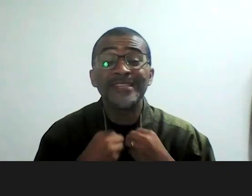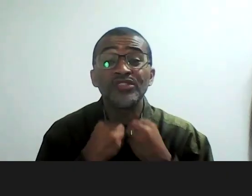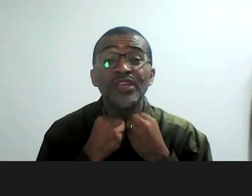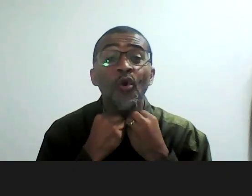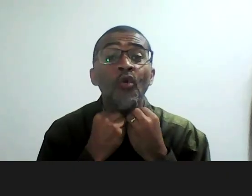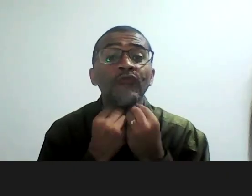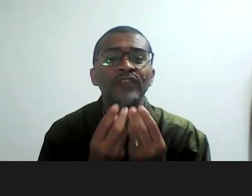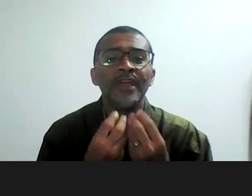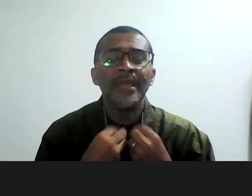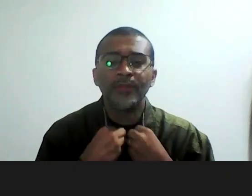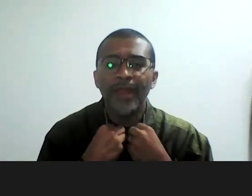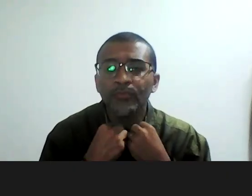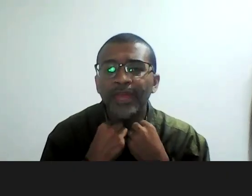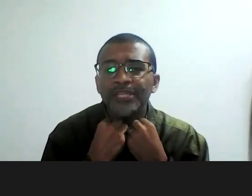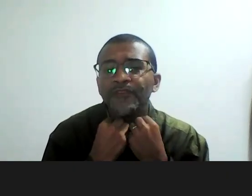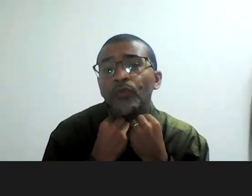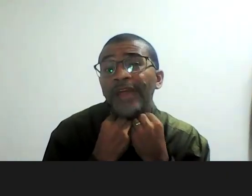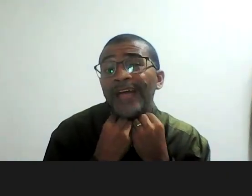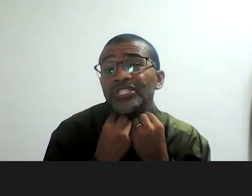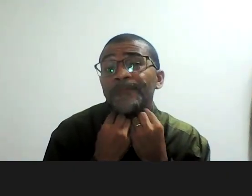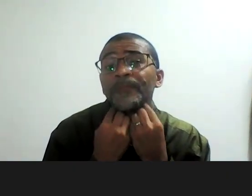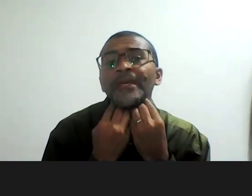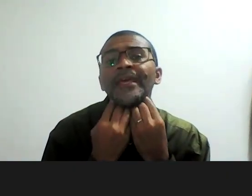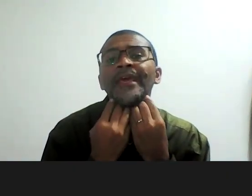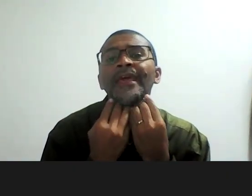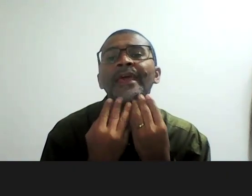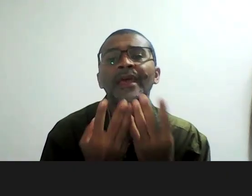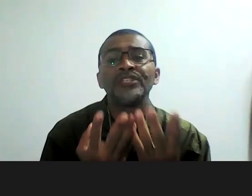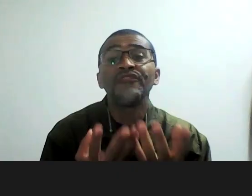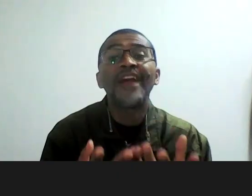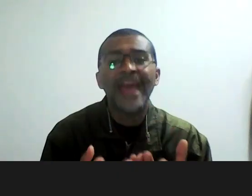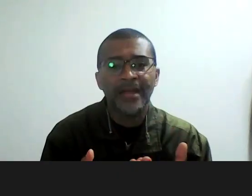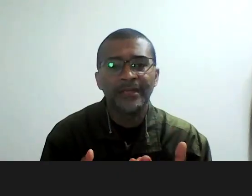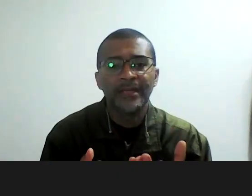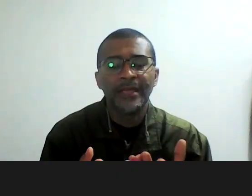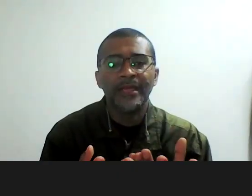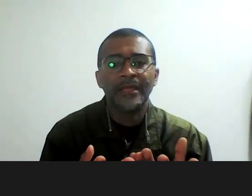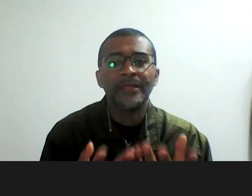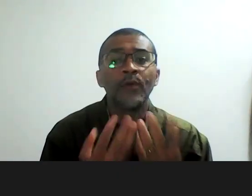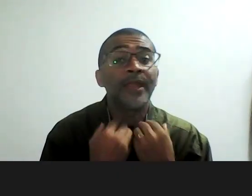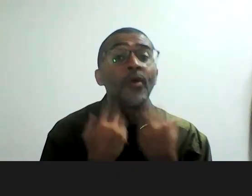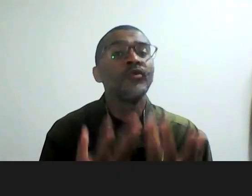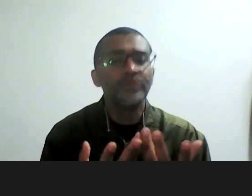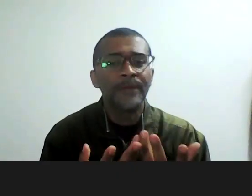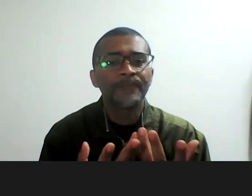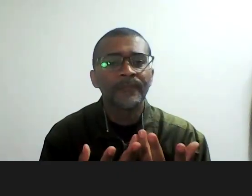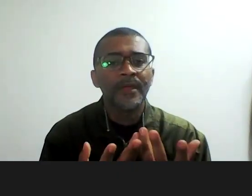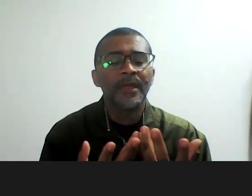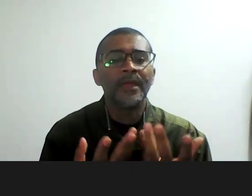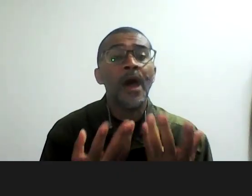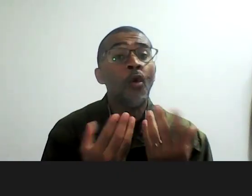então você ouve. Então, ela não tem dificuldade de falar. Então, ela não é